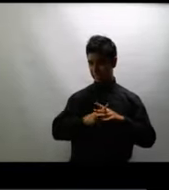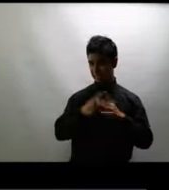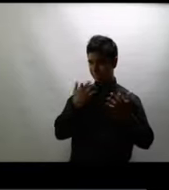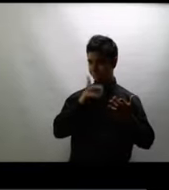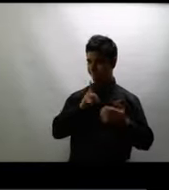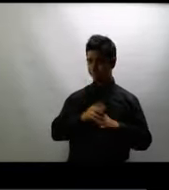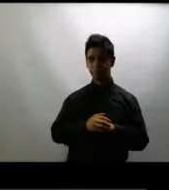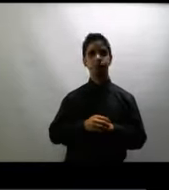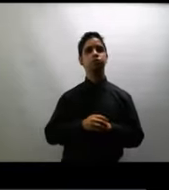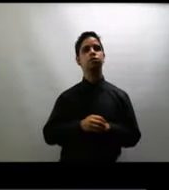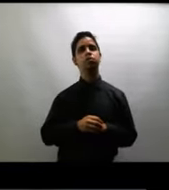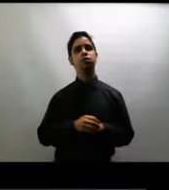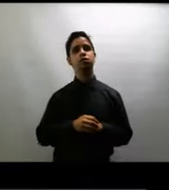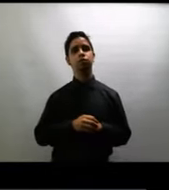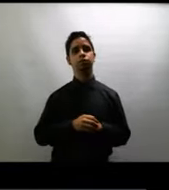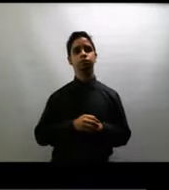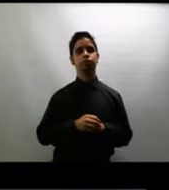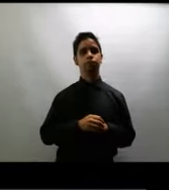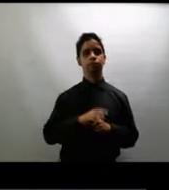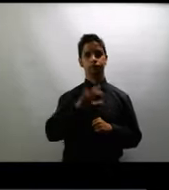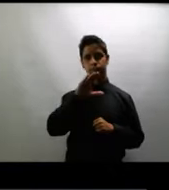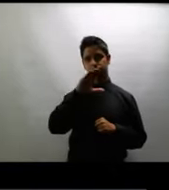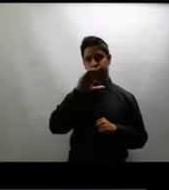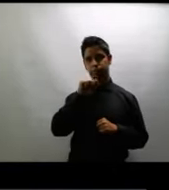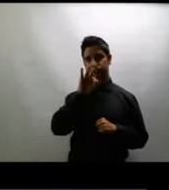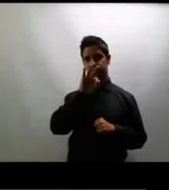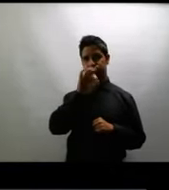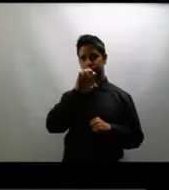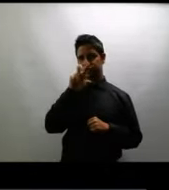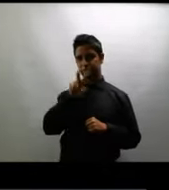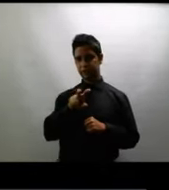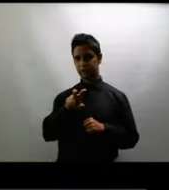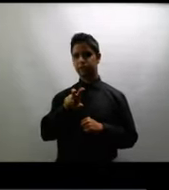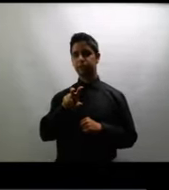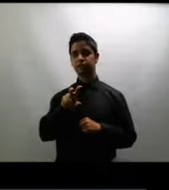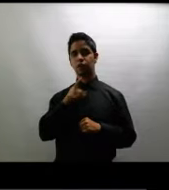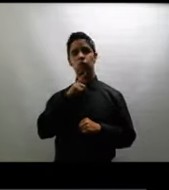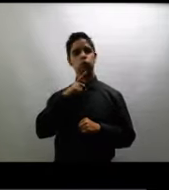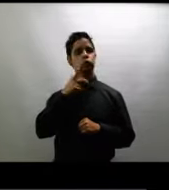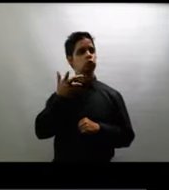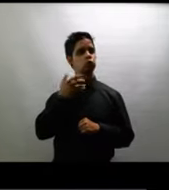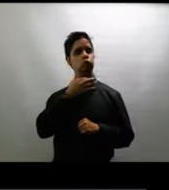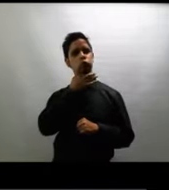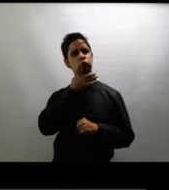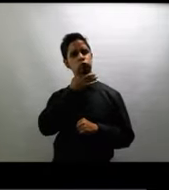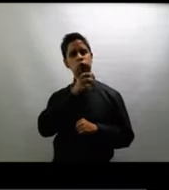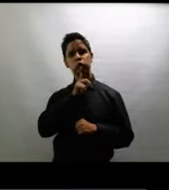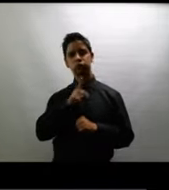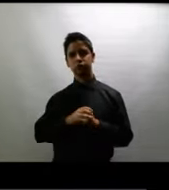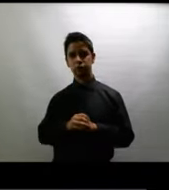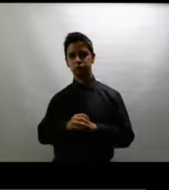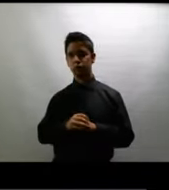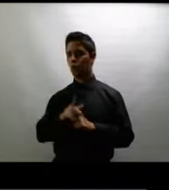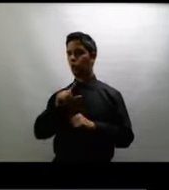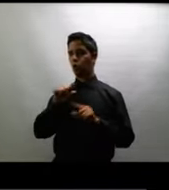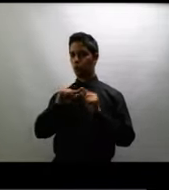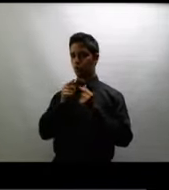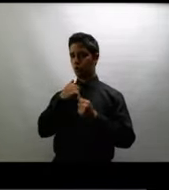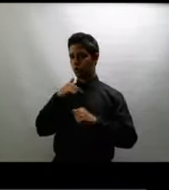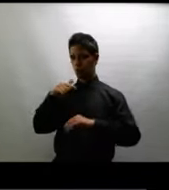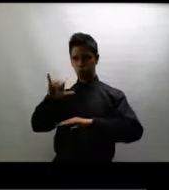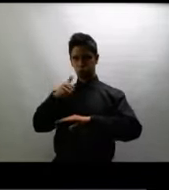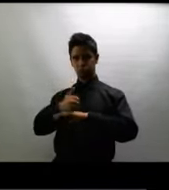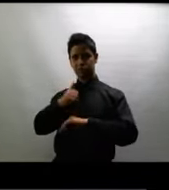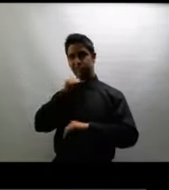realmente. Porque es que yo sé la historia. Lo curioso es que nunca fue no fue un grupo que yo monté. Exacto.